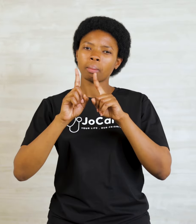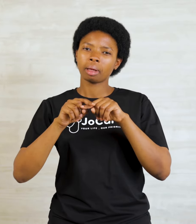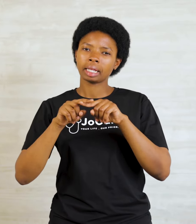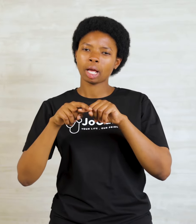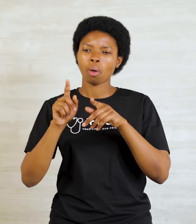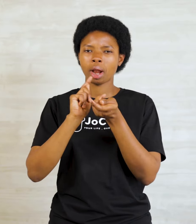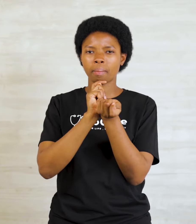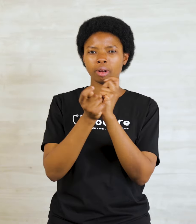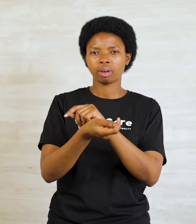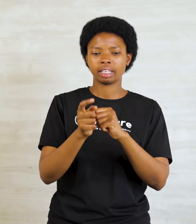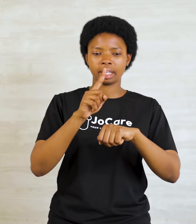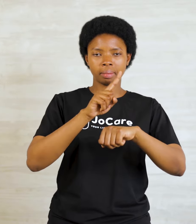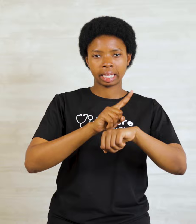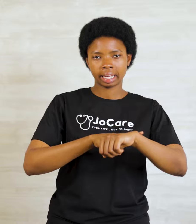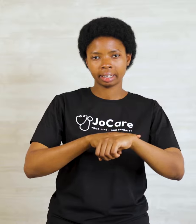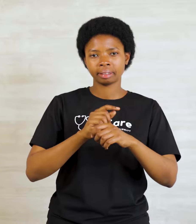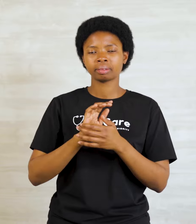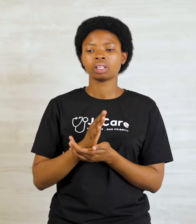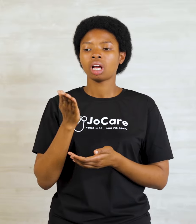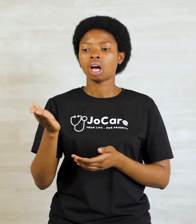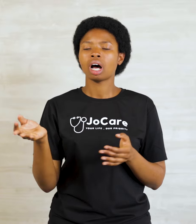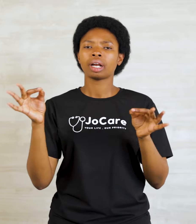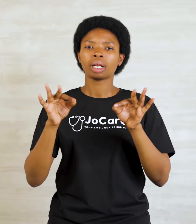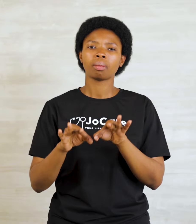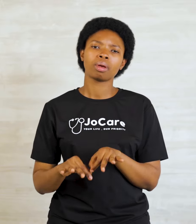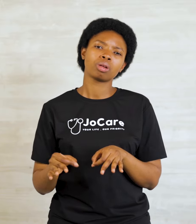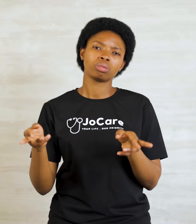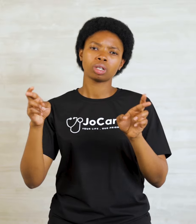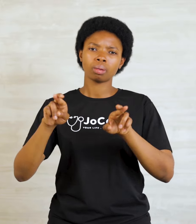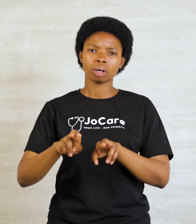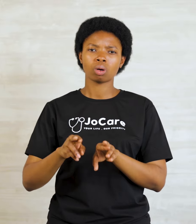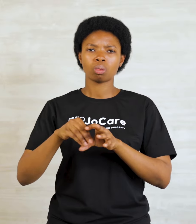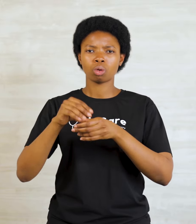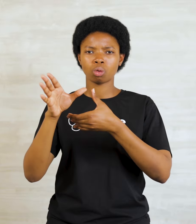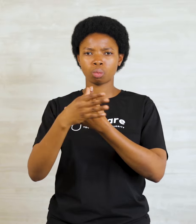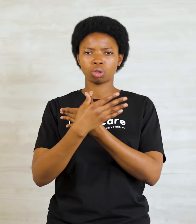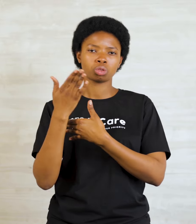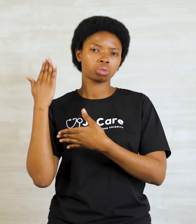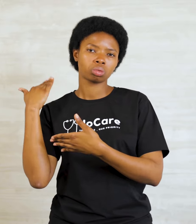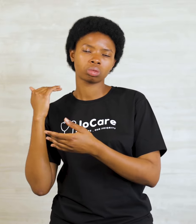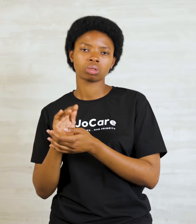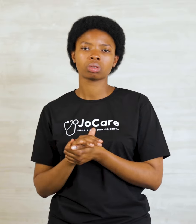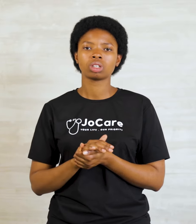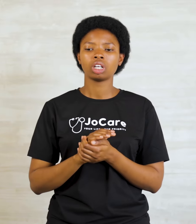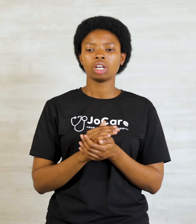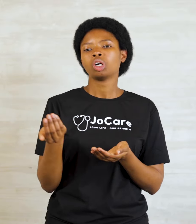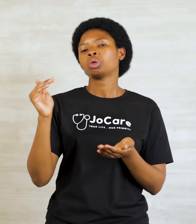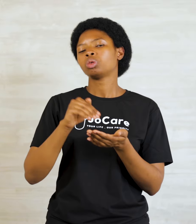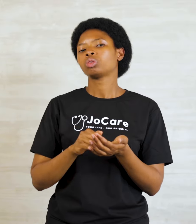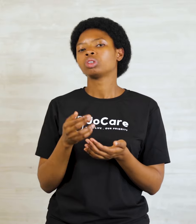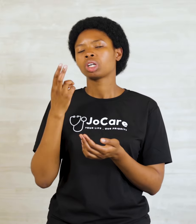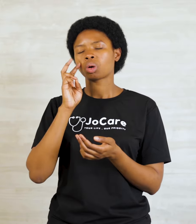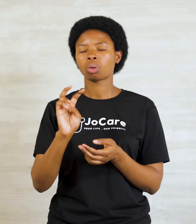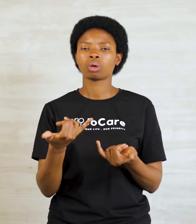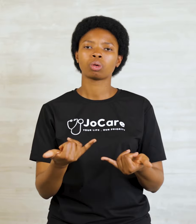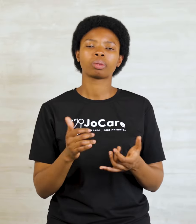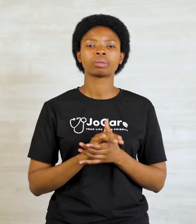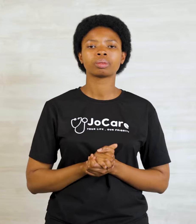bihe n'imyindagurikire y'ibihe hari ibintu byabagaho mu muco utazigera ubona sibyo